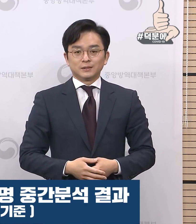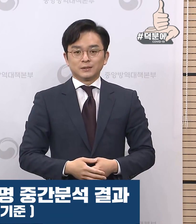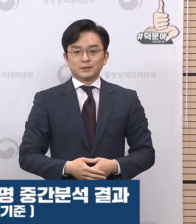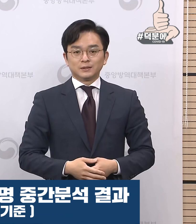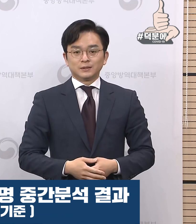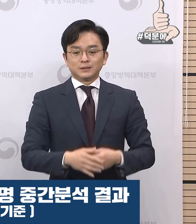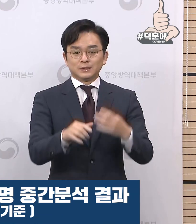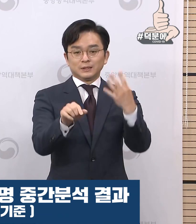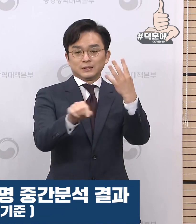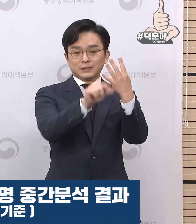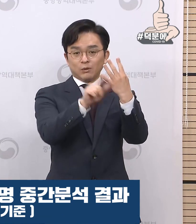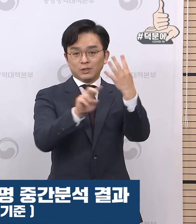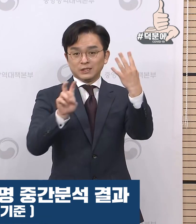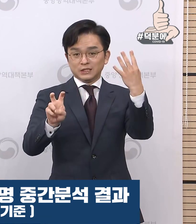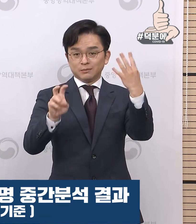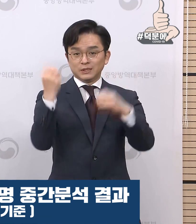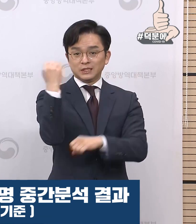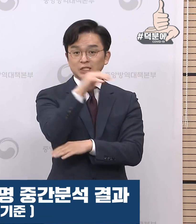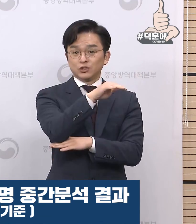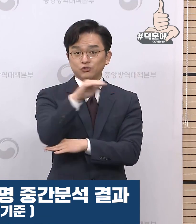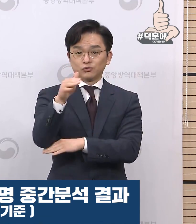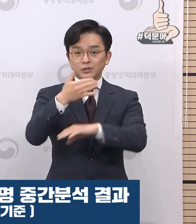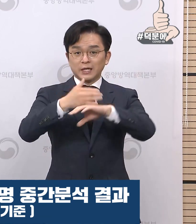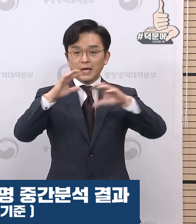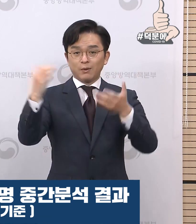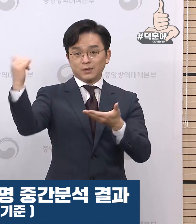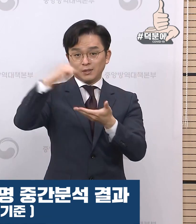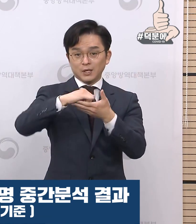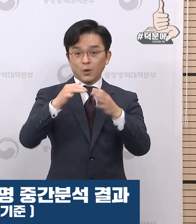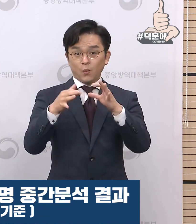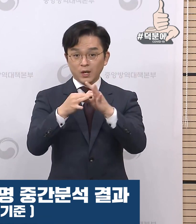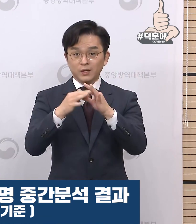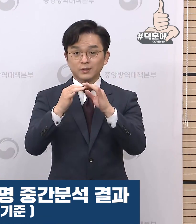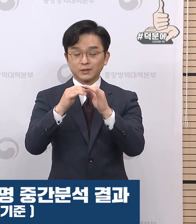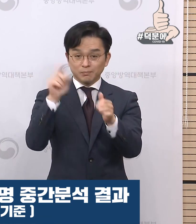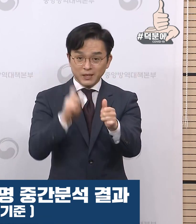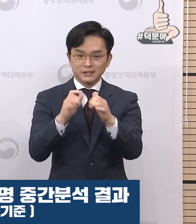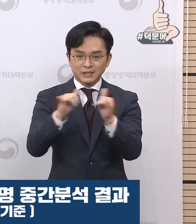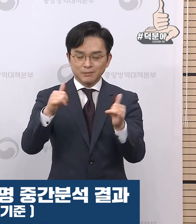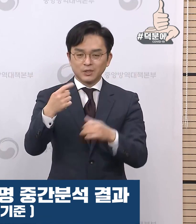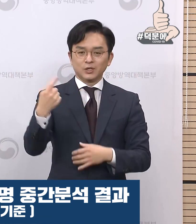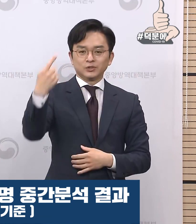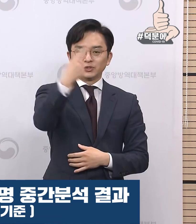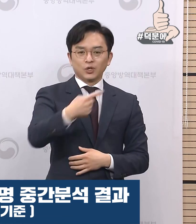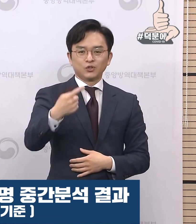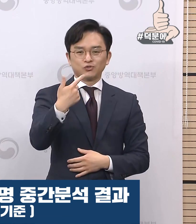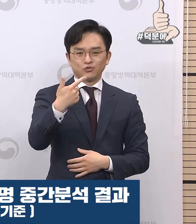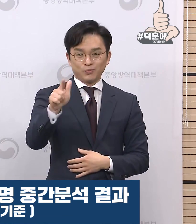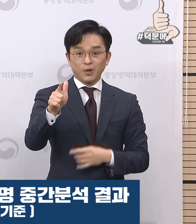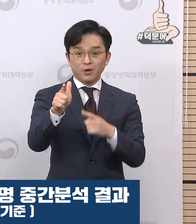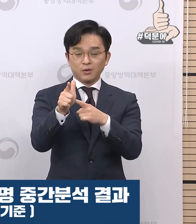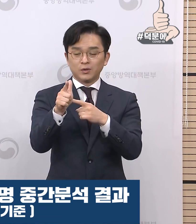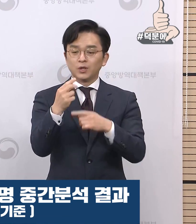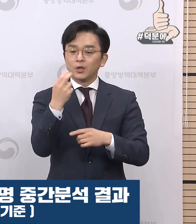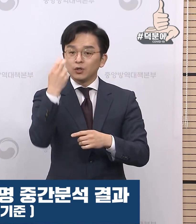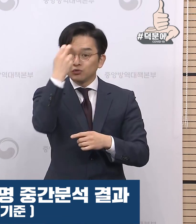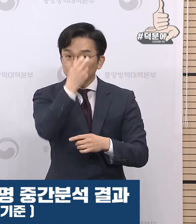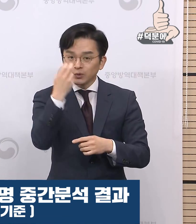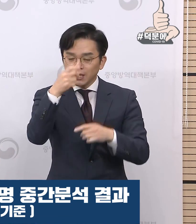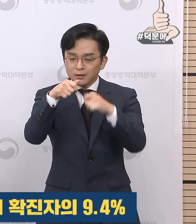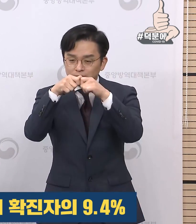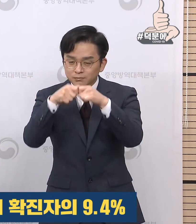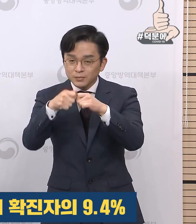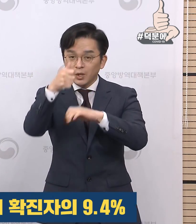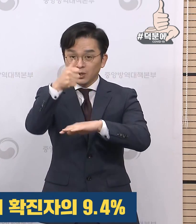중앙방역대책본부는 4월 20일 기준으로 해외 유입 확진자 1,006명에 대한 중간 분석 결과를